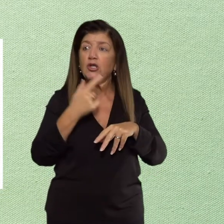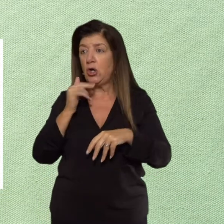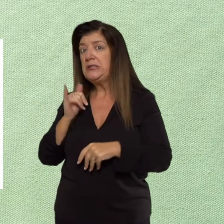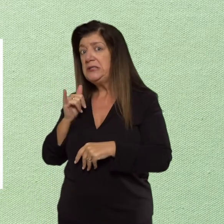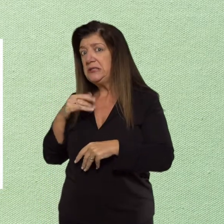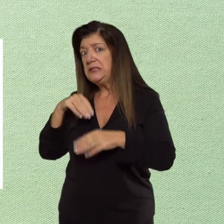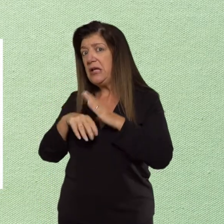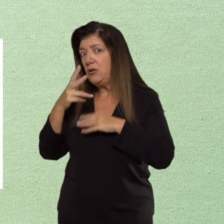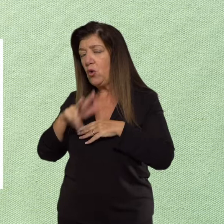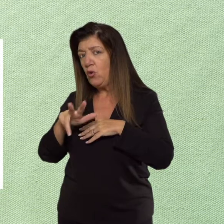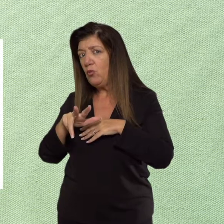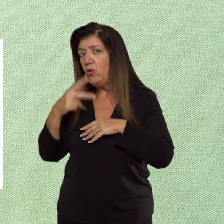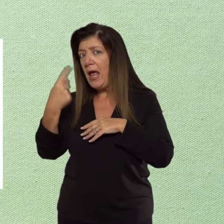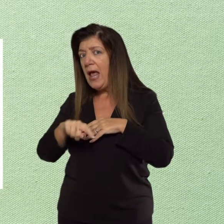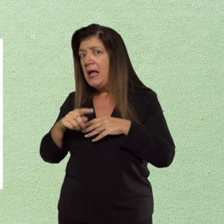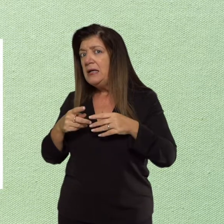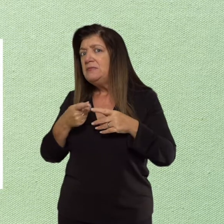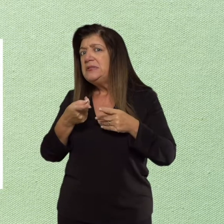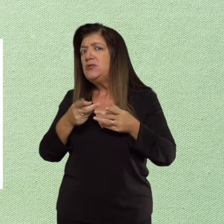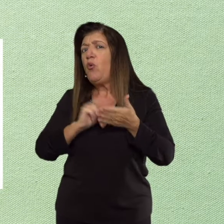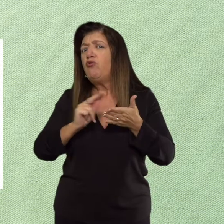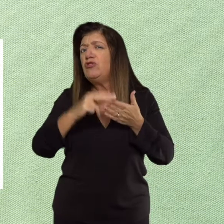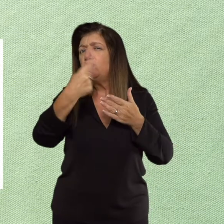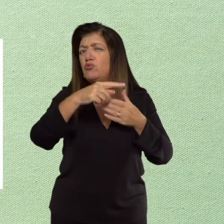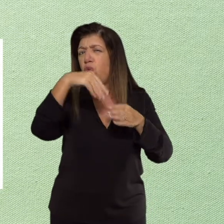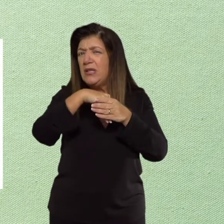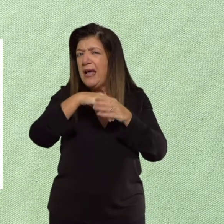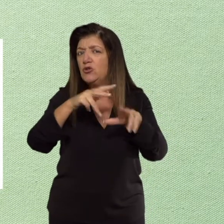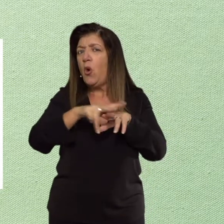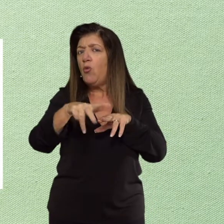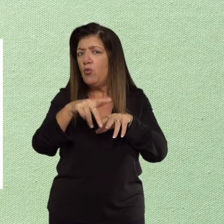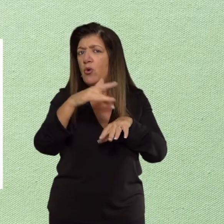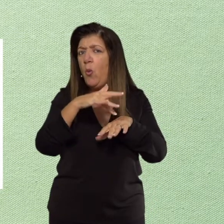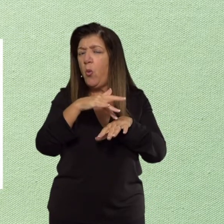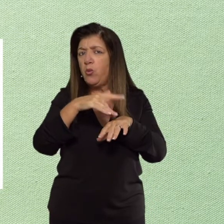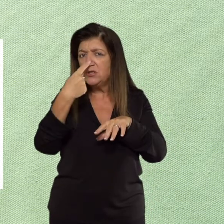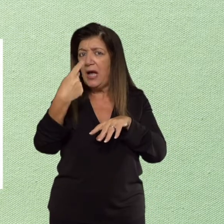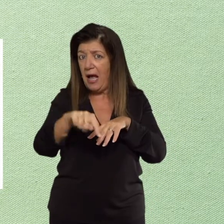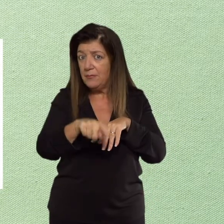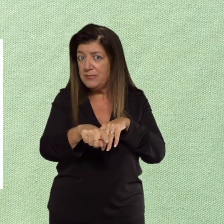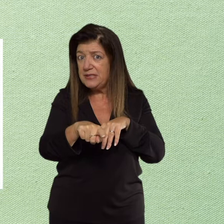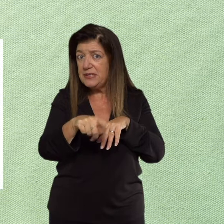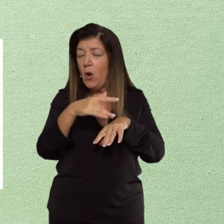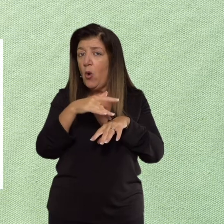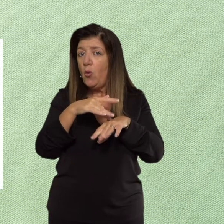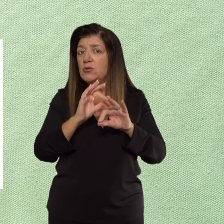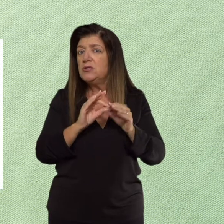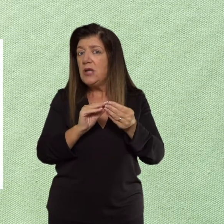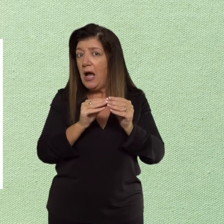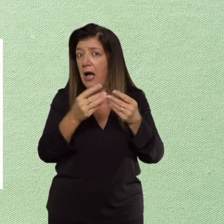che adotta il tuo ufficio, l'ufficio dove lavori per la città, per migliorare per l'appunto questa O mobilità la dolce.